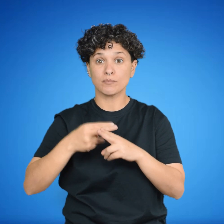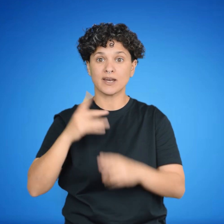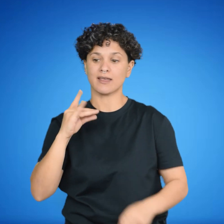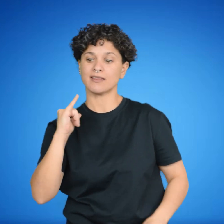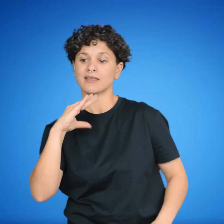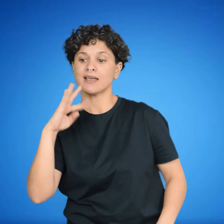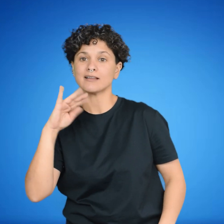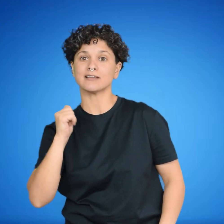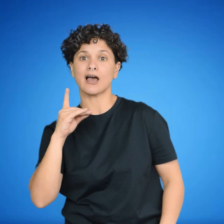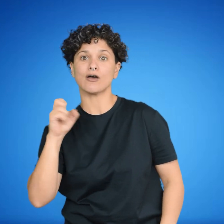¡Gracias!